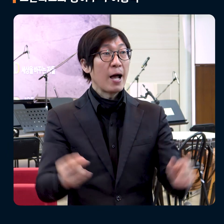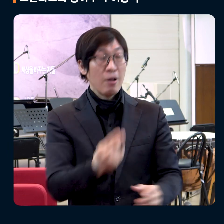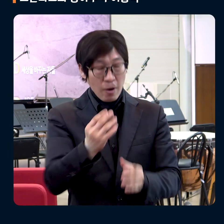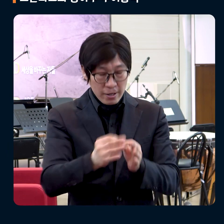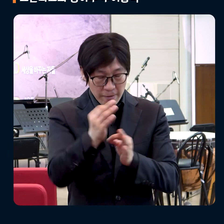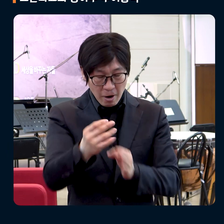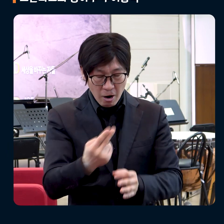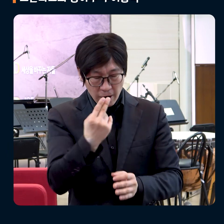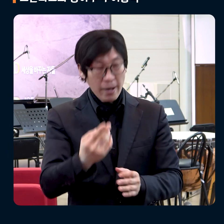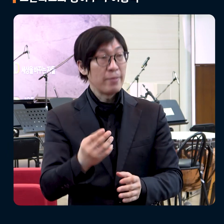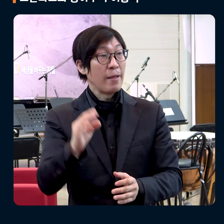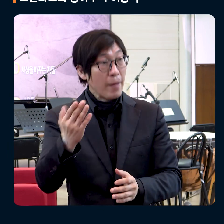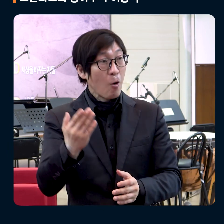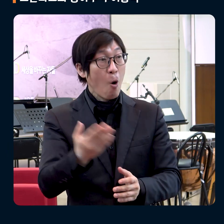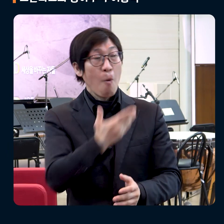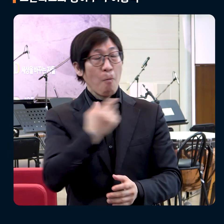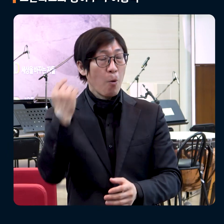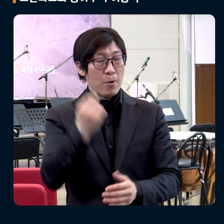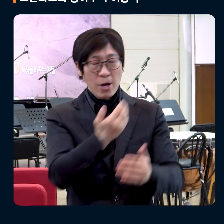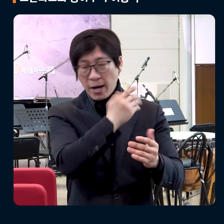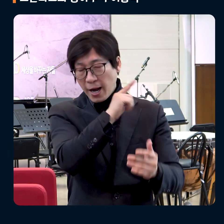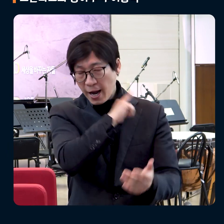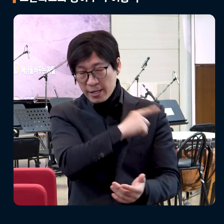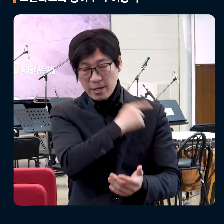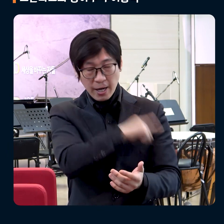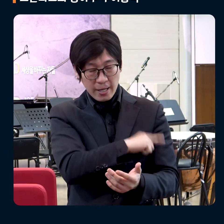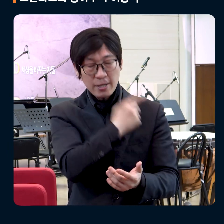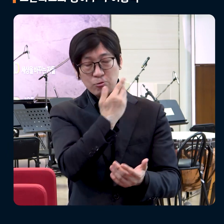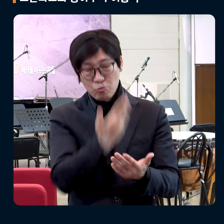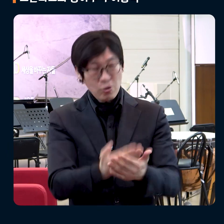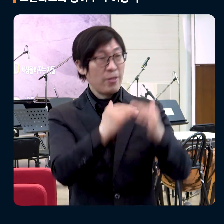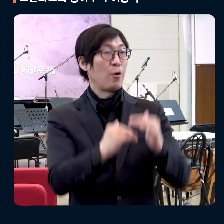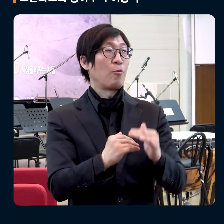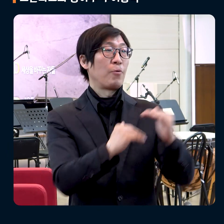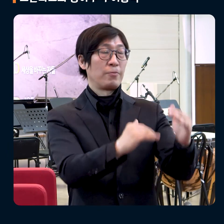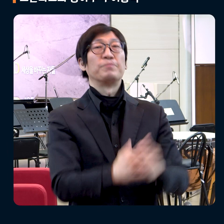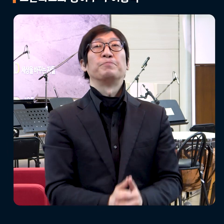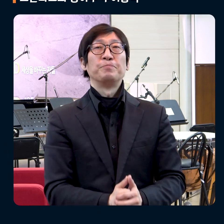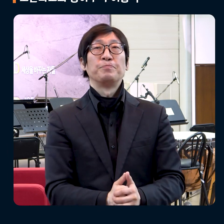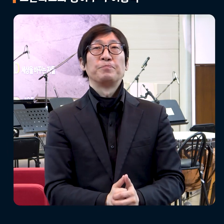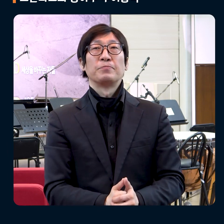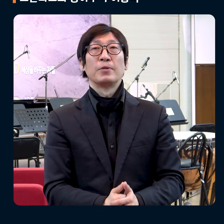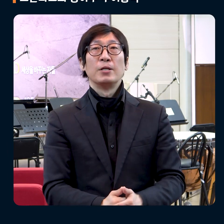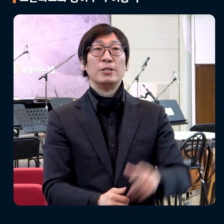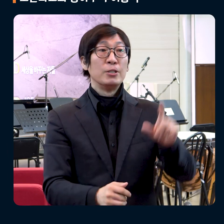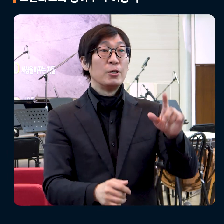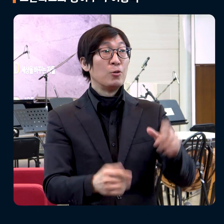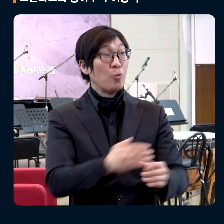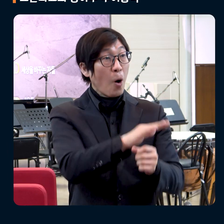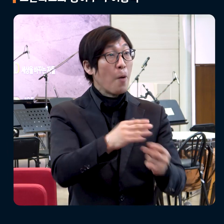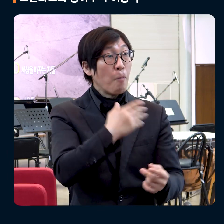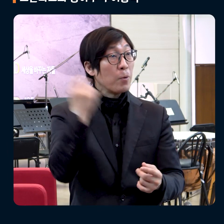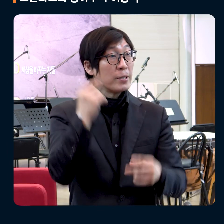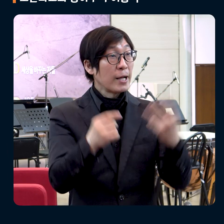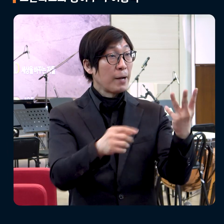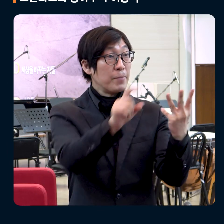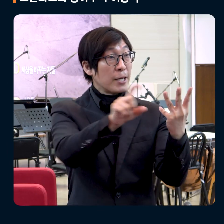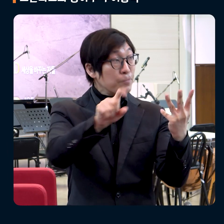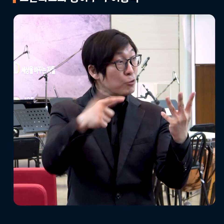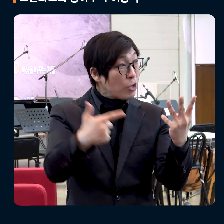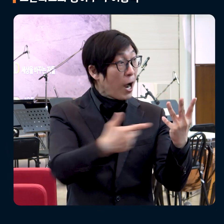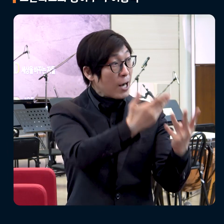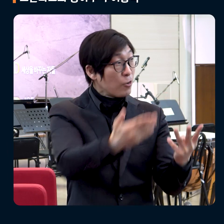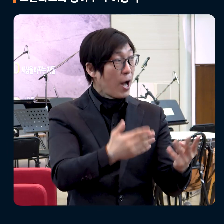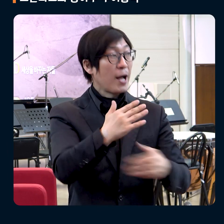하고 분명하게 복음의 핵심을 얘기해 주십니다. 16절입니다. 요한복음 3장 16절 여러분 잘 아시죠? 함께